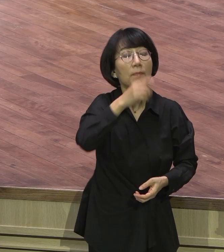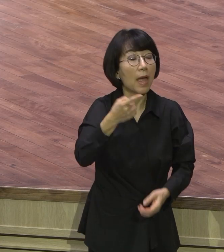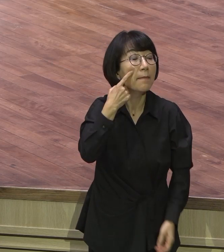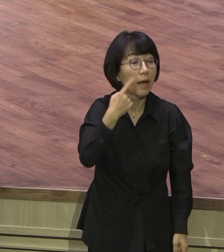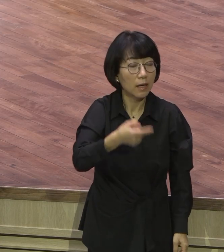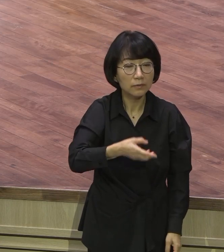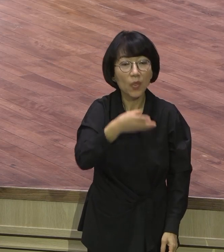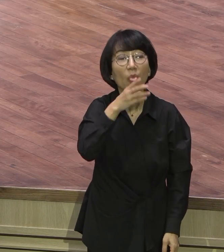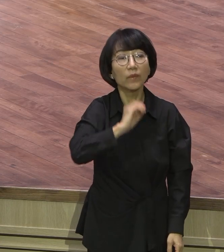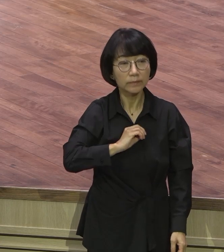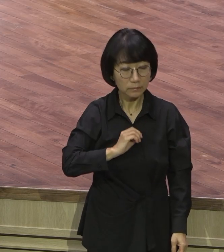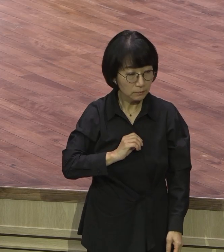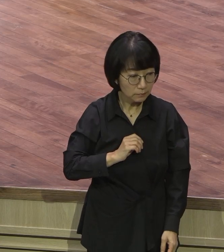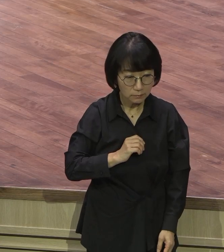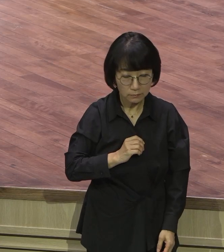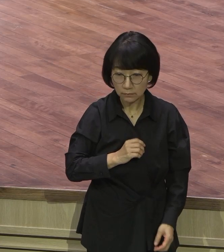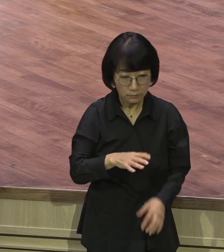아무것도 아니다.